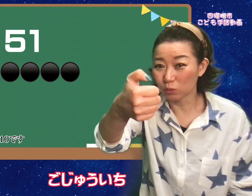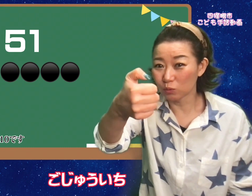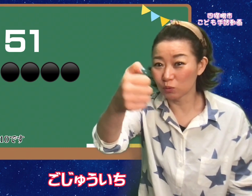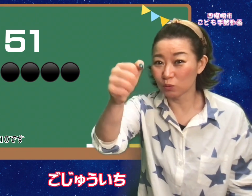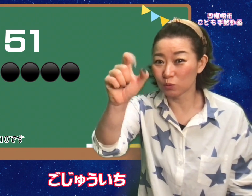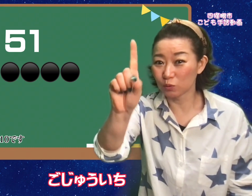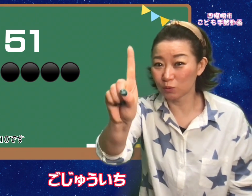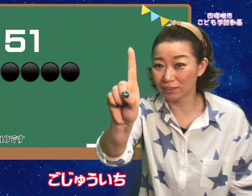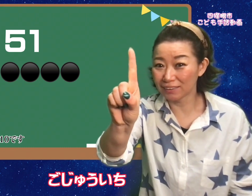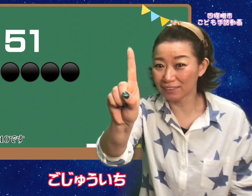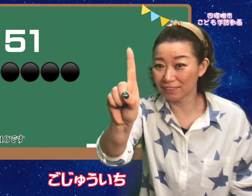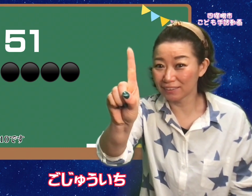51。